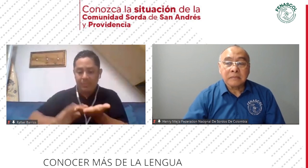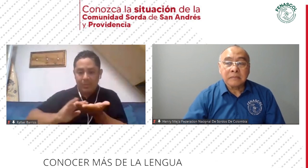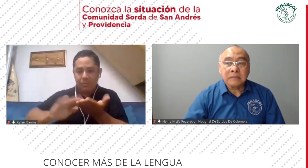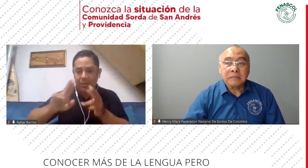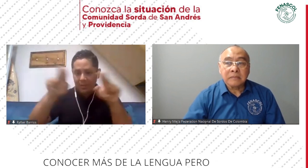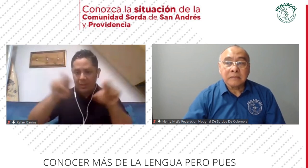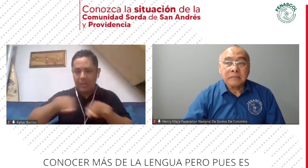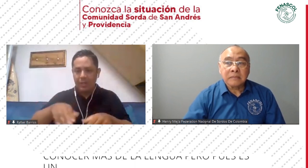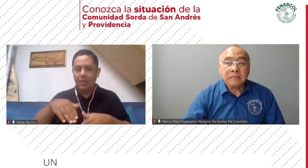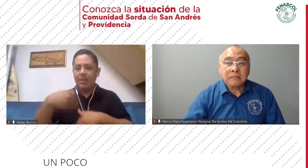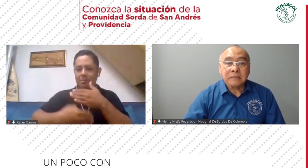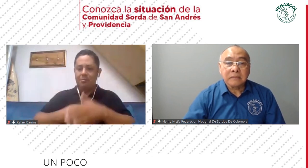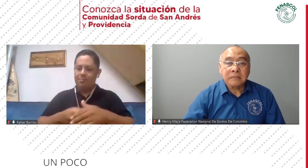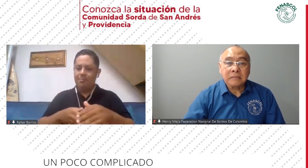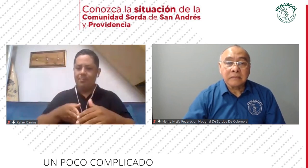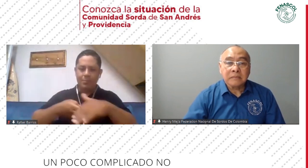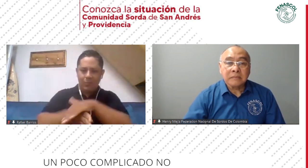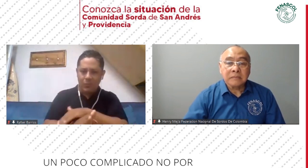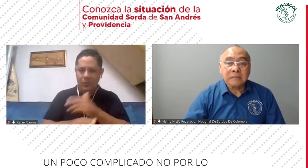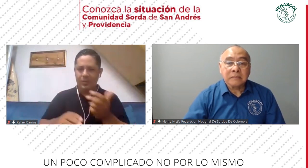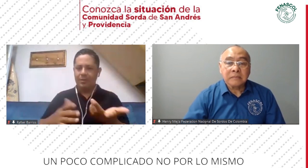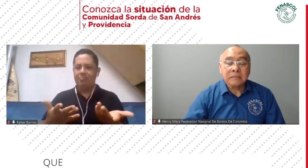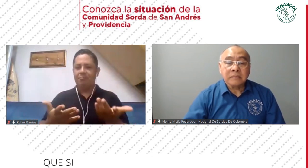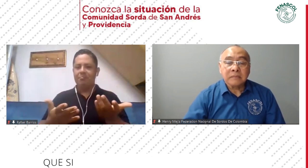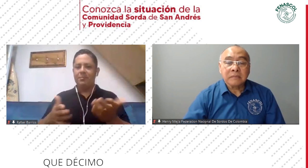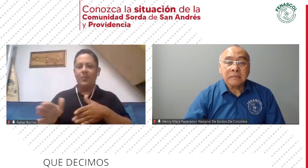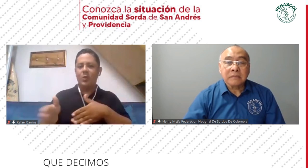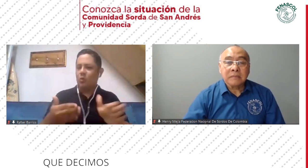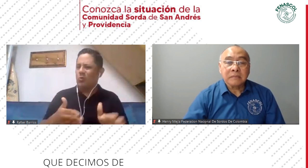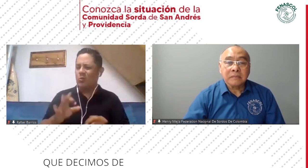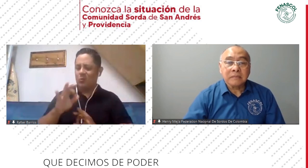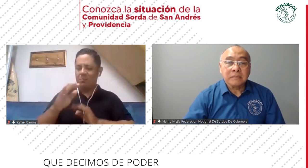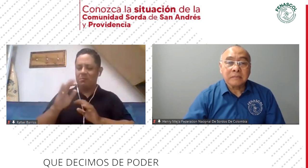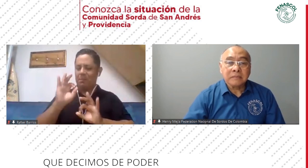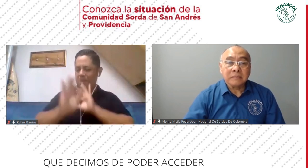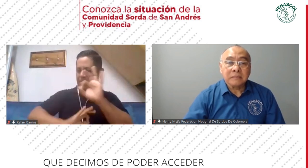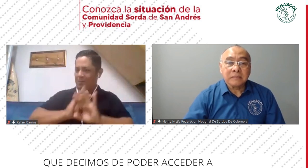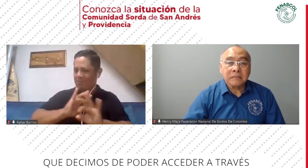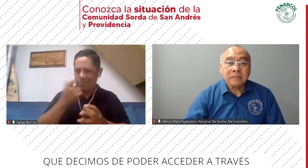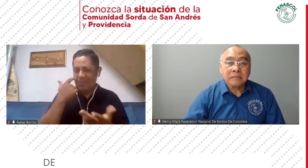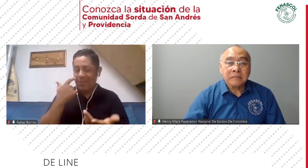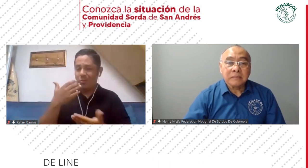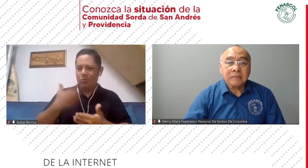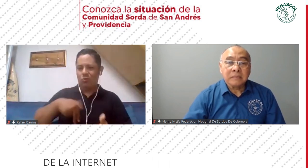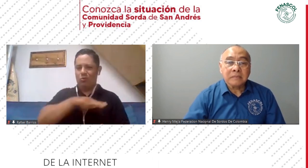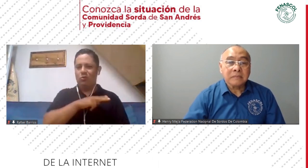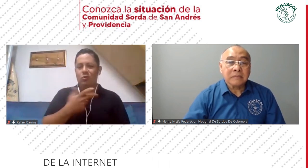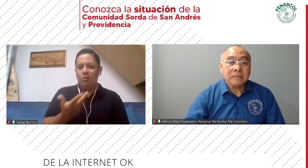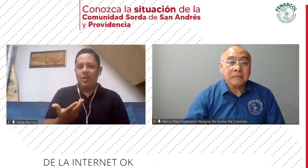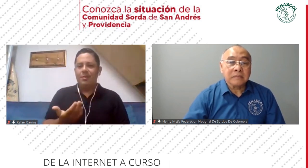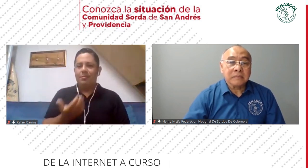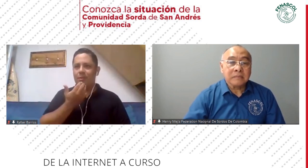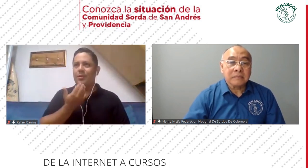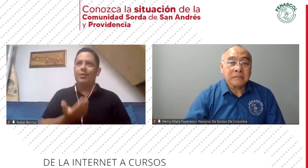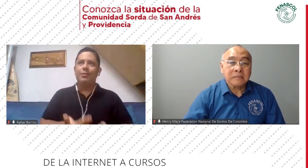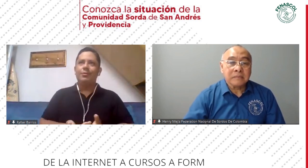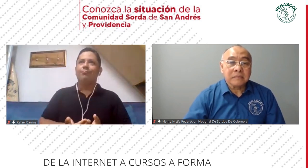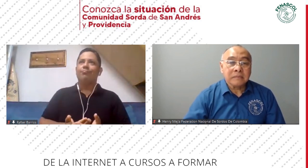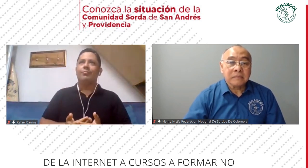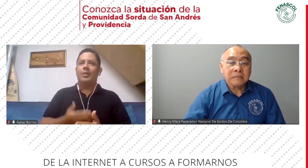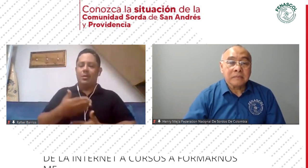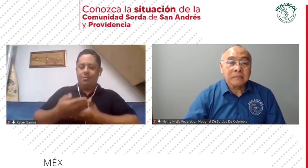pero pues es un poco complicado por lo mismo que decimos de poder acceder a través de la internet a cursos a